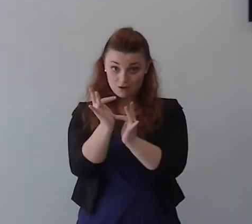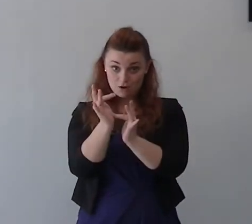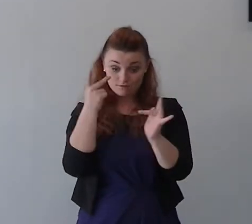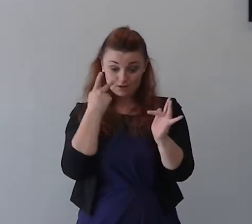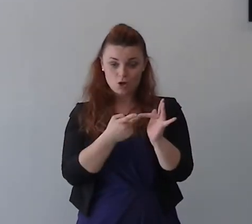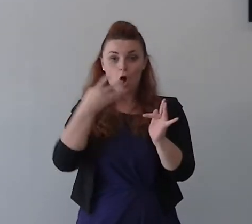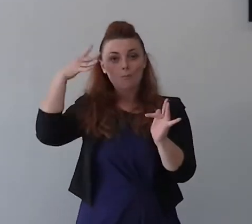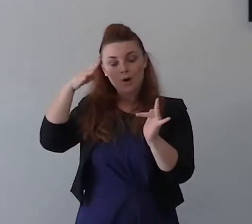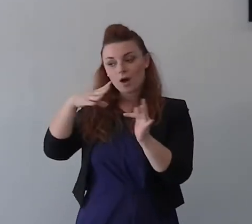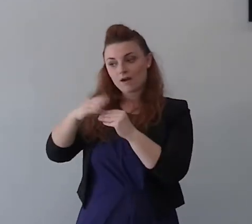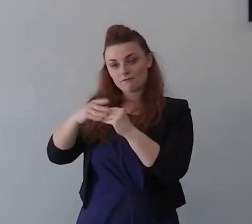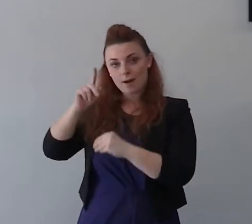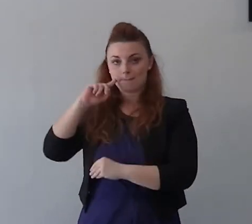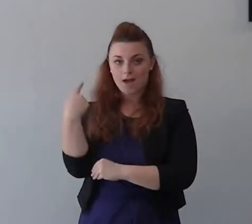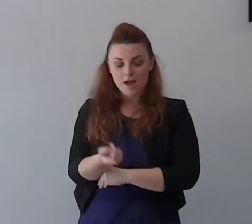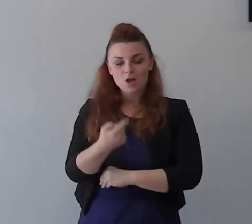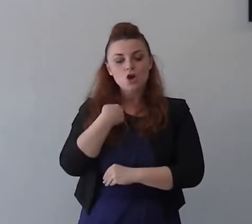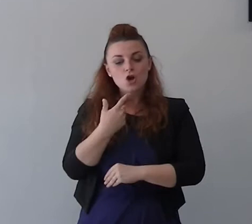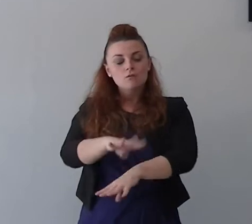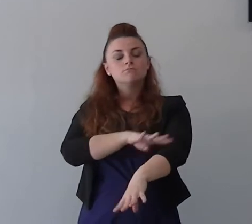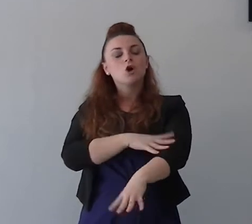meglio. Cosa provo quando dico Gesù?